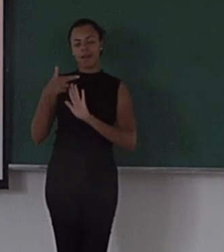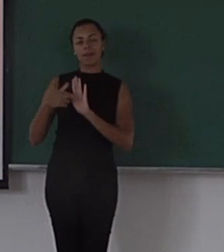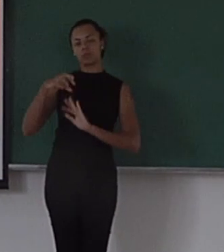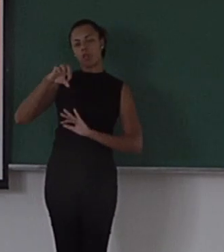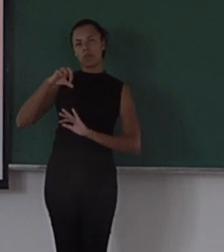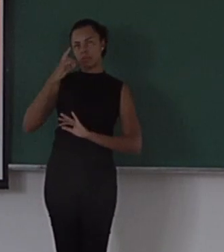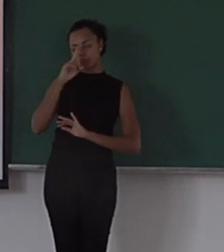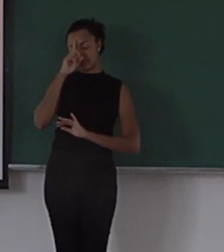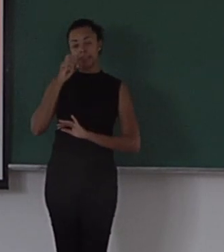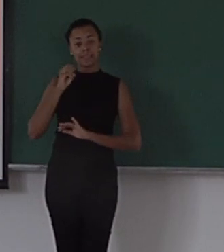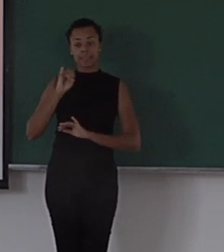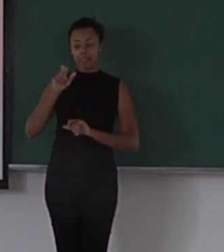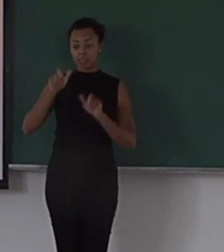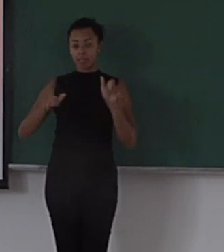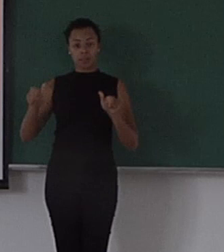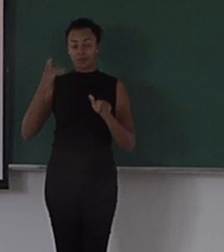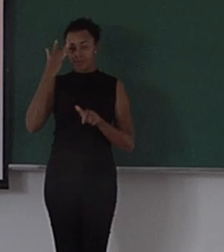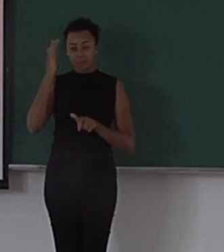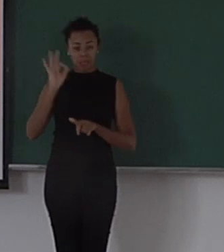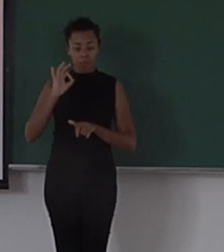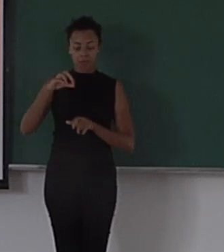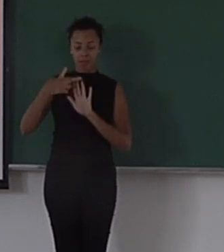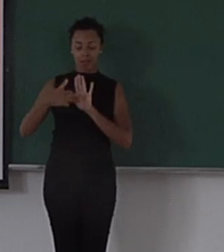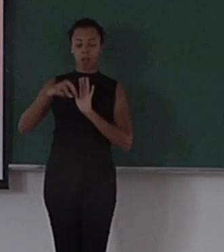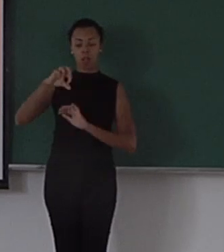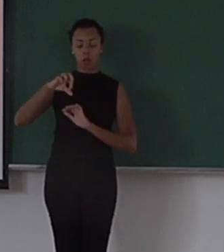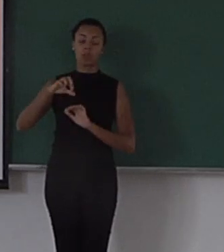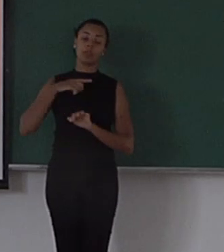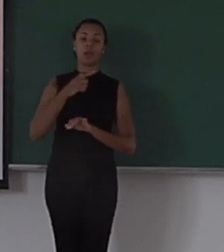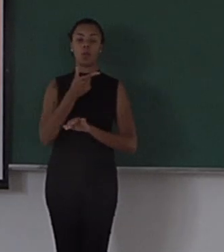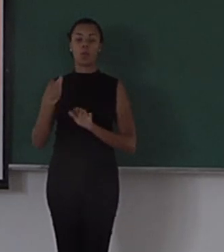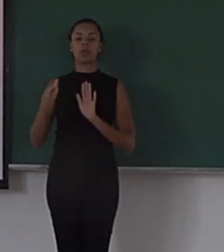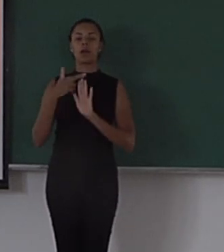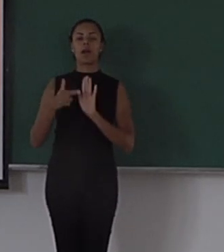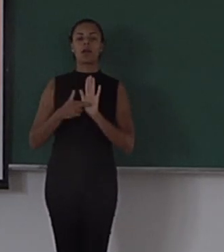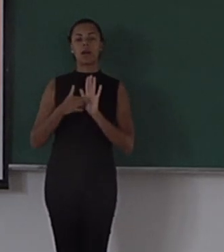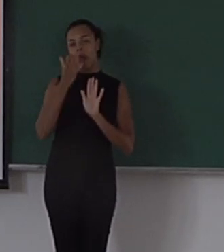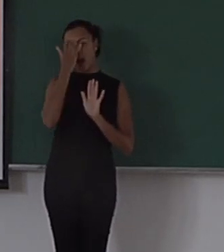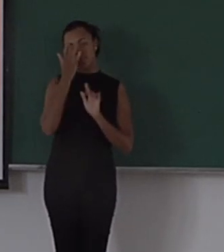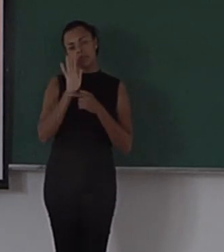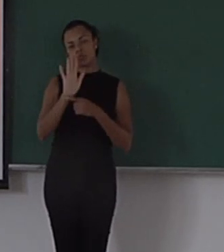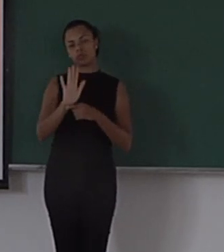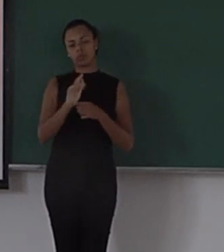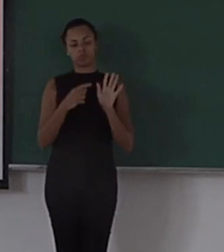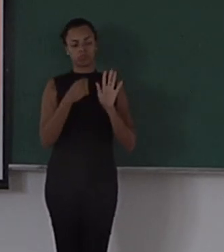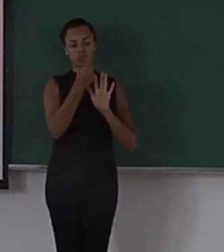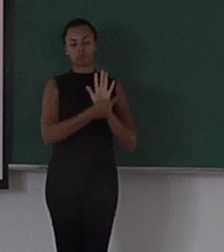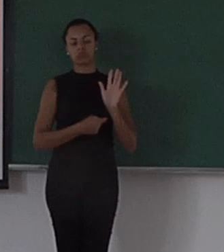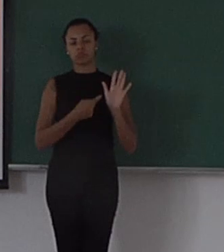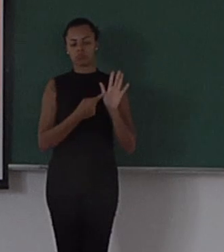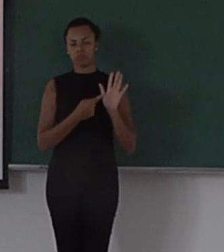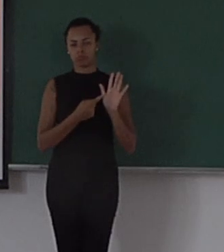não tiver noção da regra dos 9, existe uma regrinha bem prática, que é a regra da palma da mão.